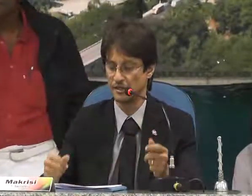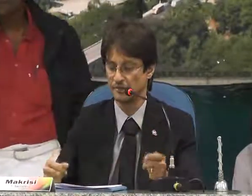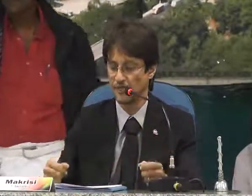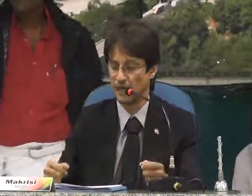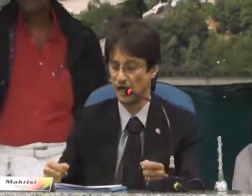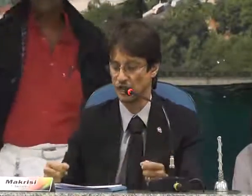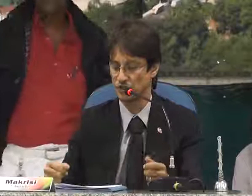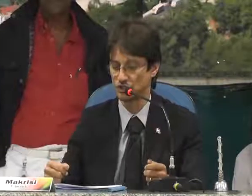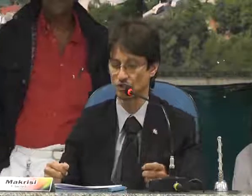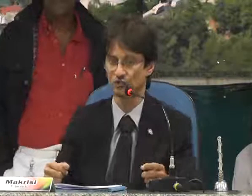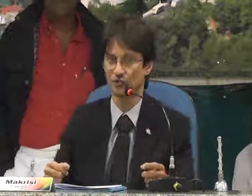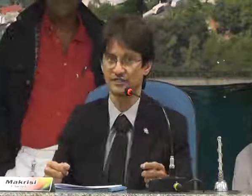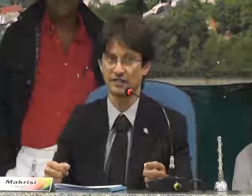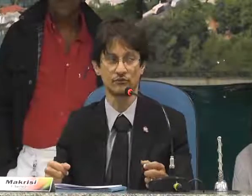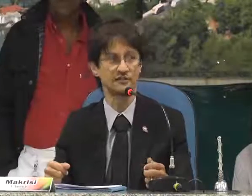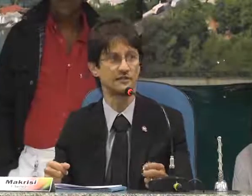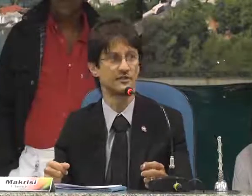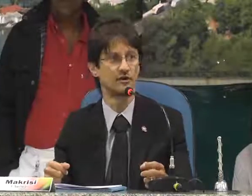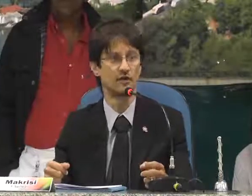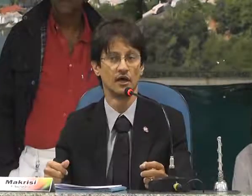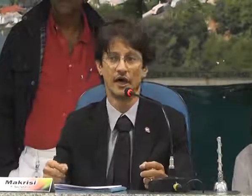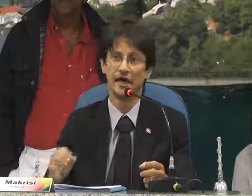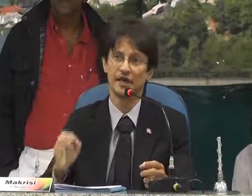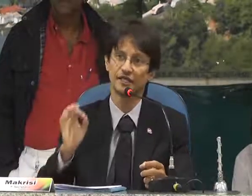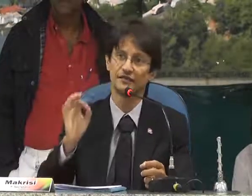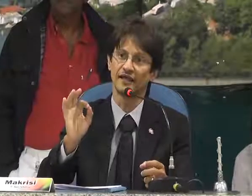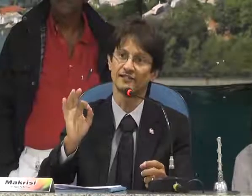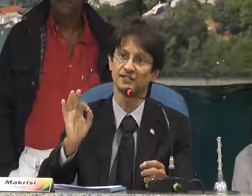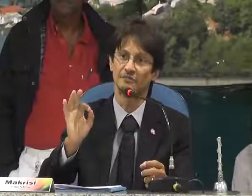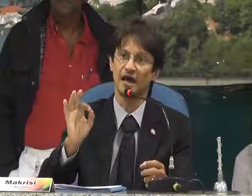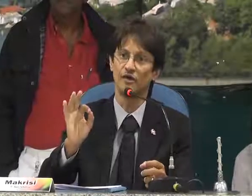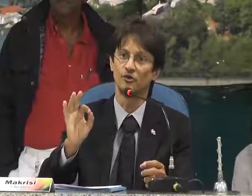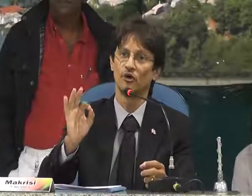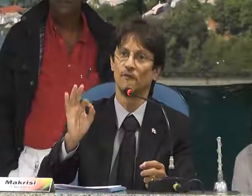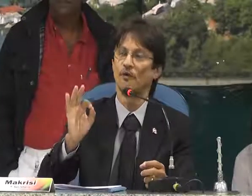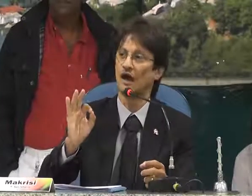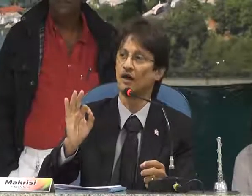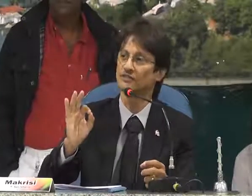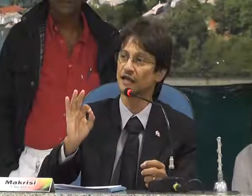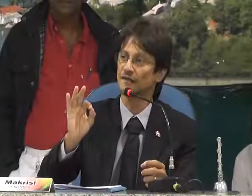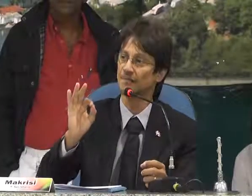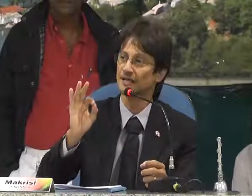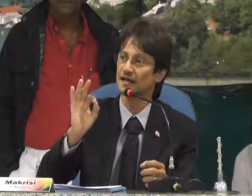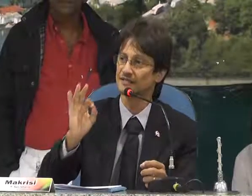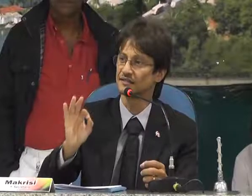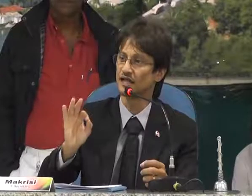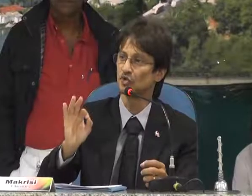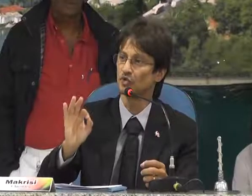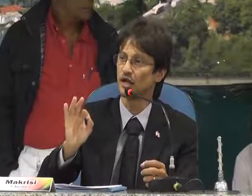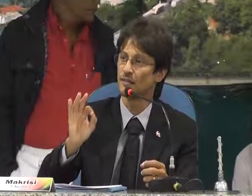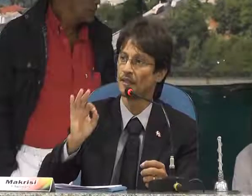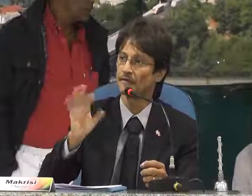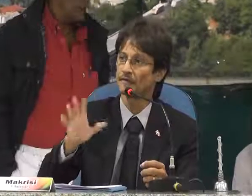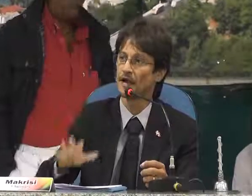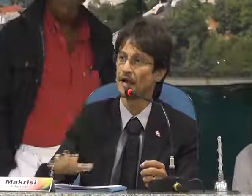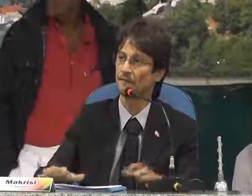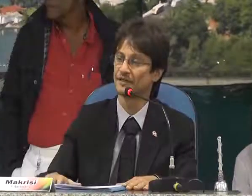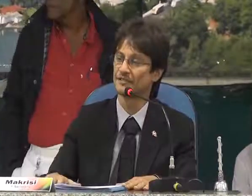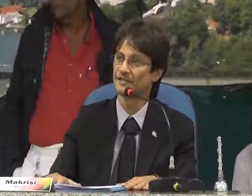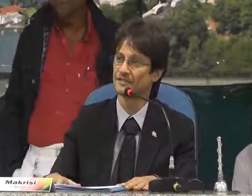também as discussões que aconteciam era que 13 de maio, por causa da assinatura